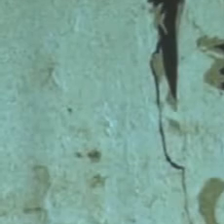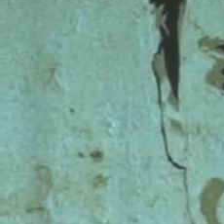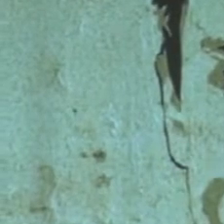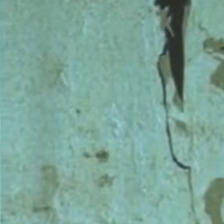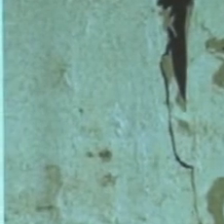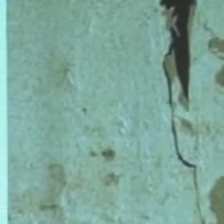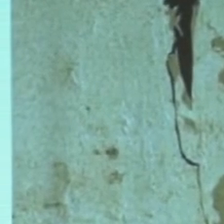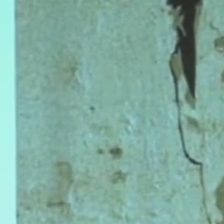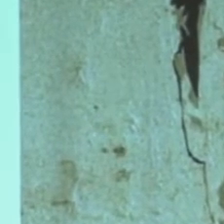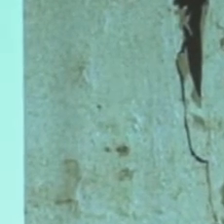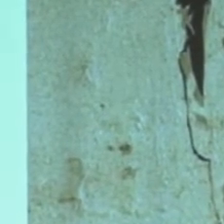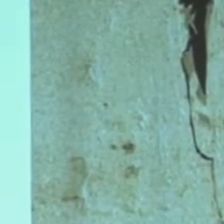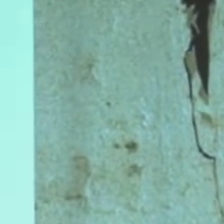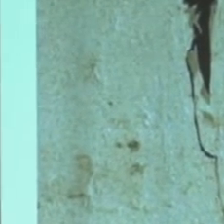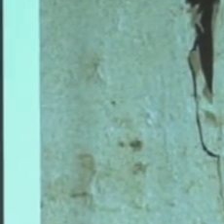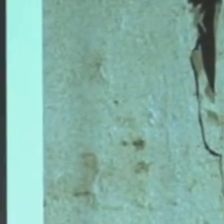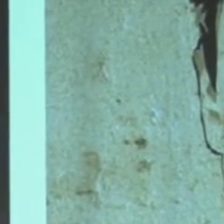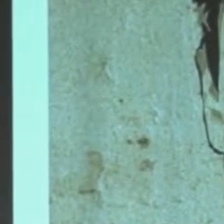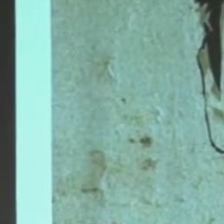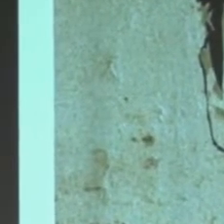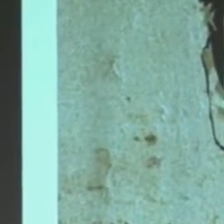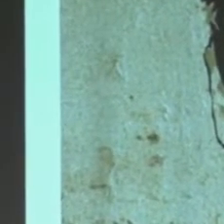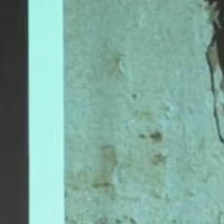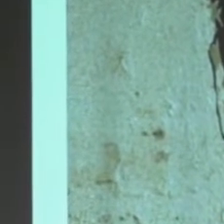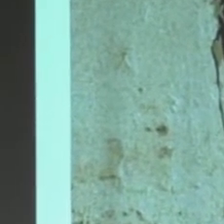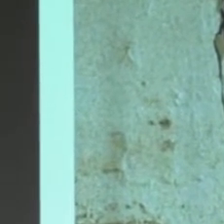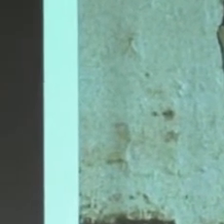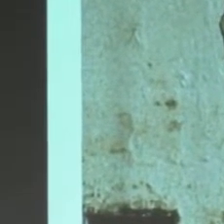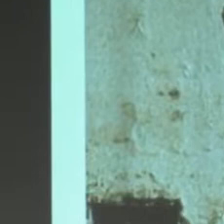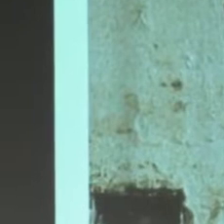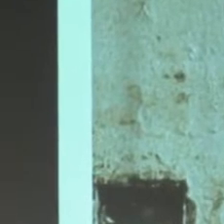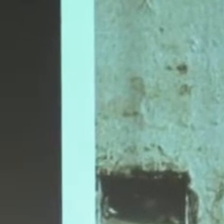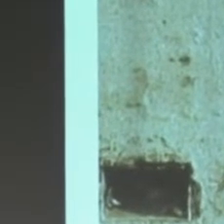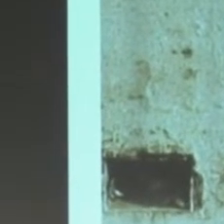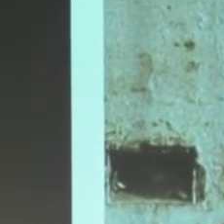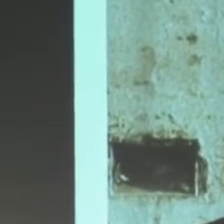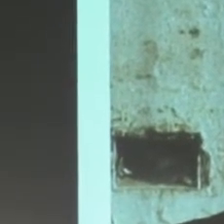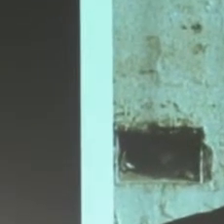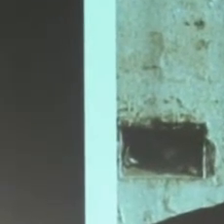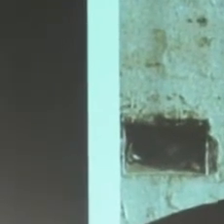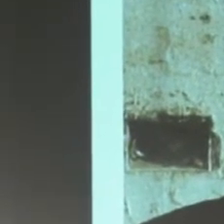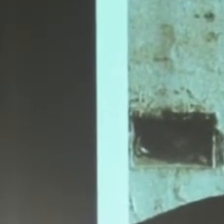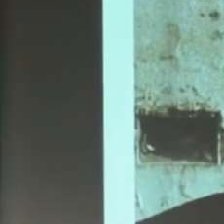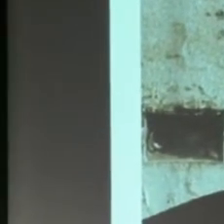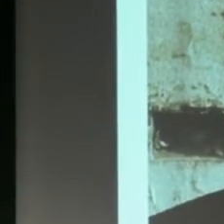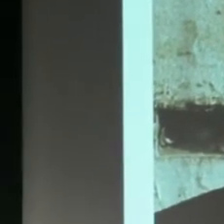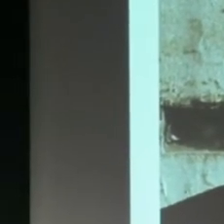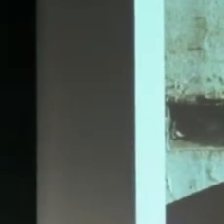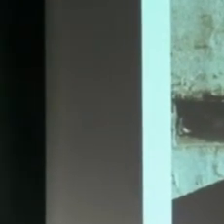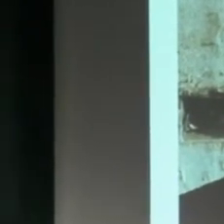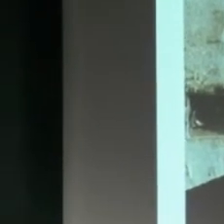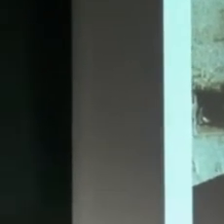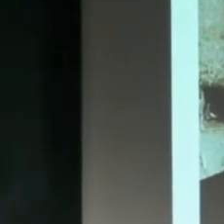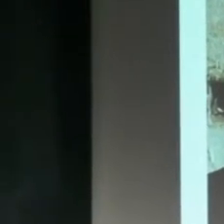ma se la grazia poi di essere qui ma naturalmente grazie subito alla famiglia di giulia regioni che ha voluto